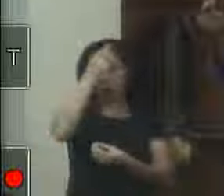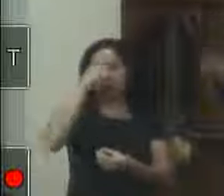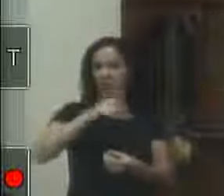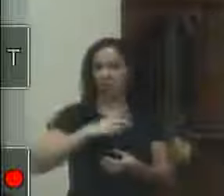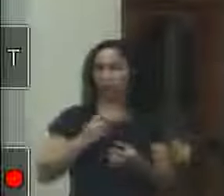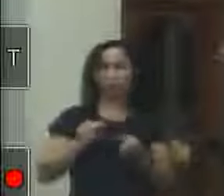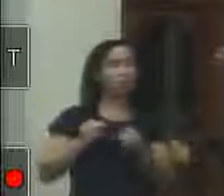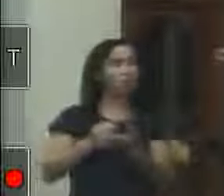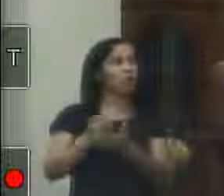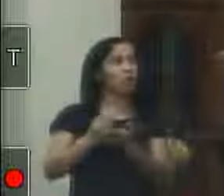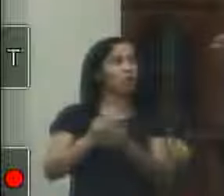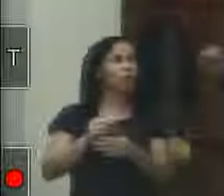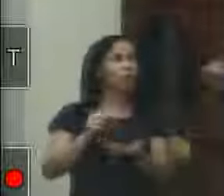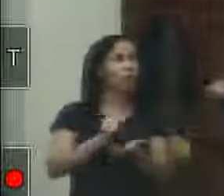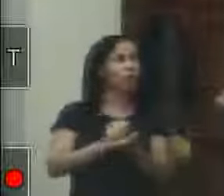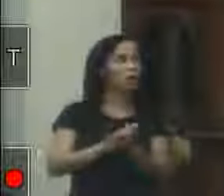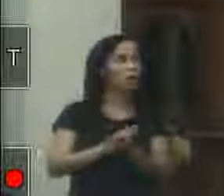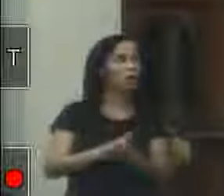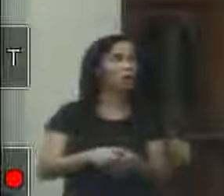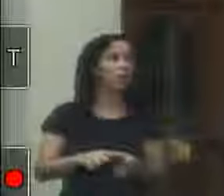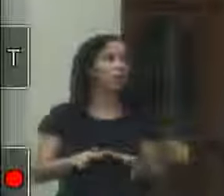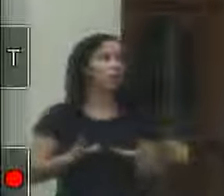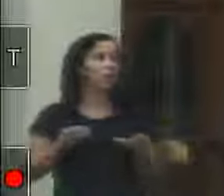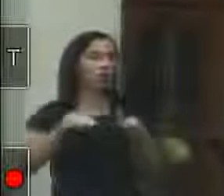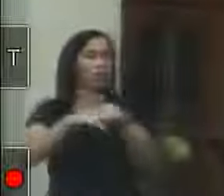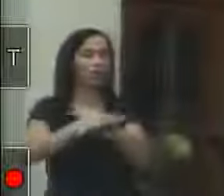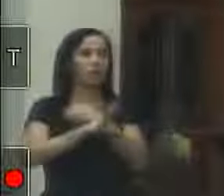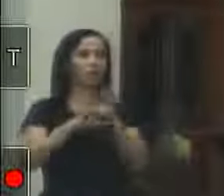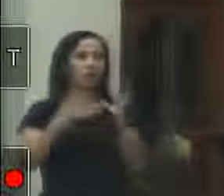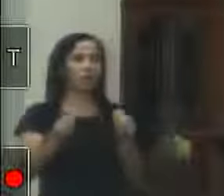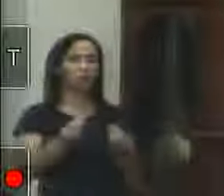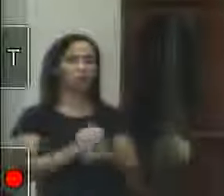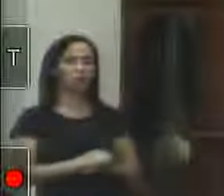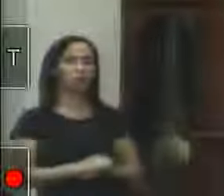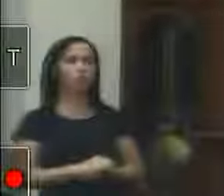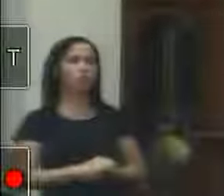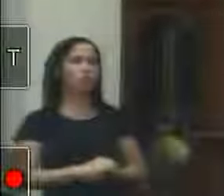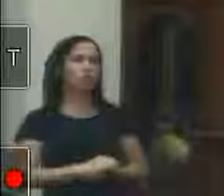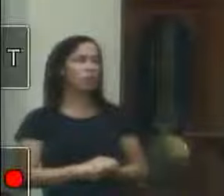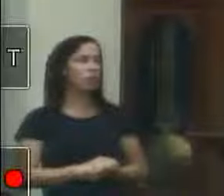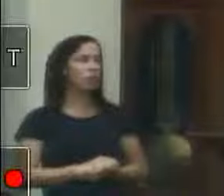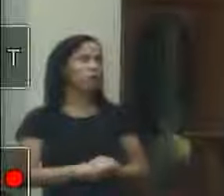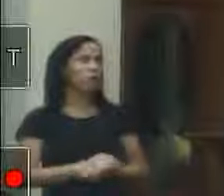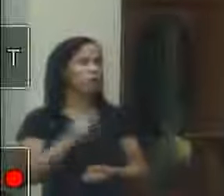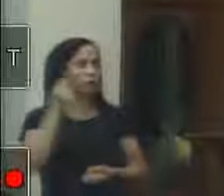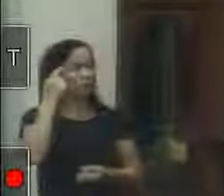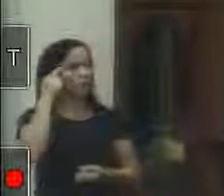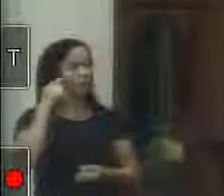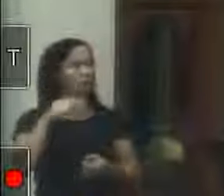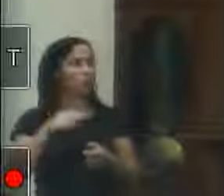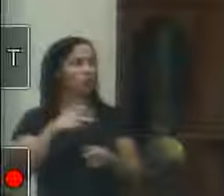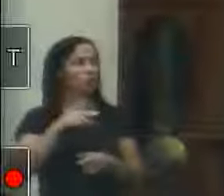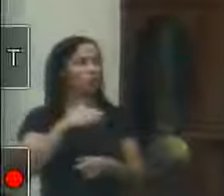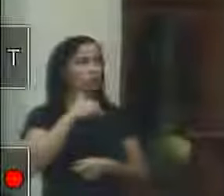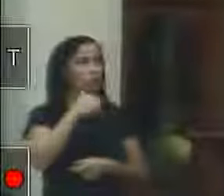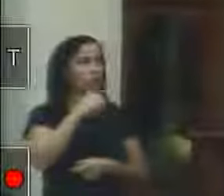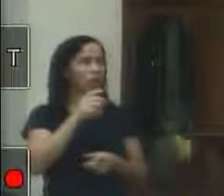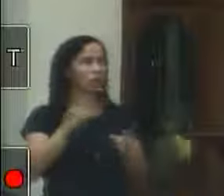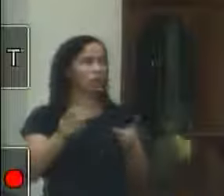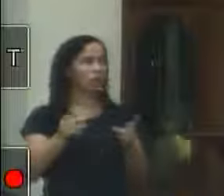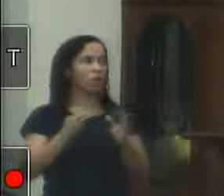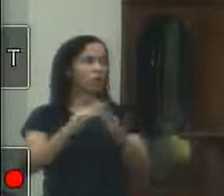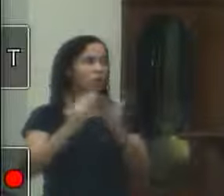compradas. Quando falou que o decreto chegou, ele pegou, botou tudo, guardou lá dentro. Agora, pensam vocês, nós estamos vendo um negócio na escola que estão vendo